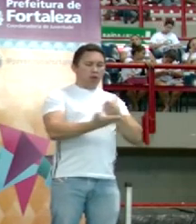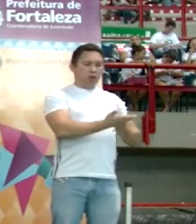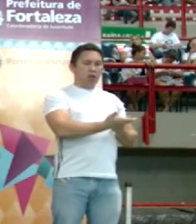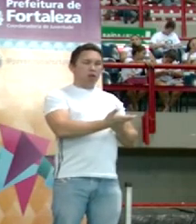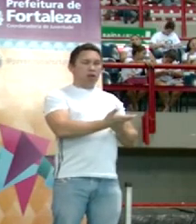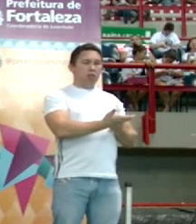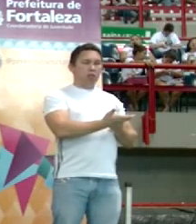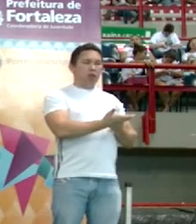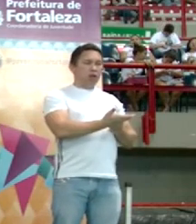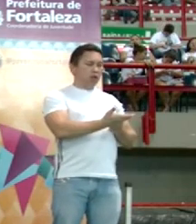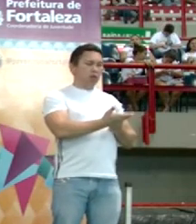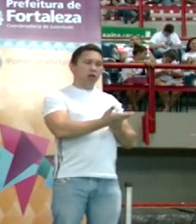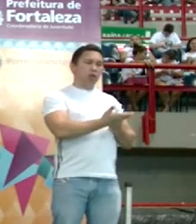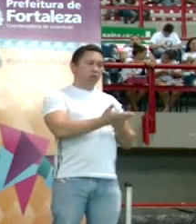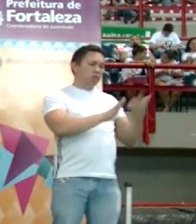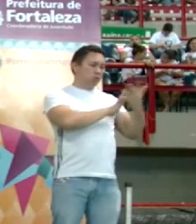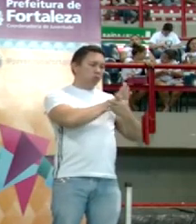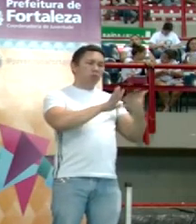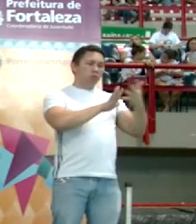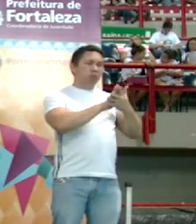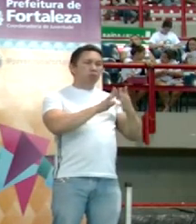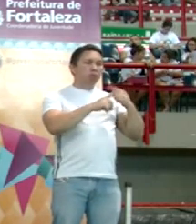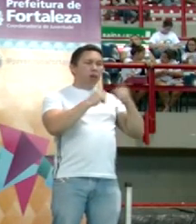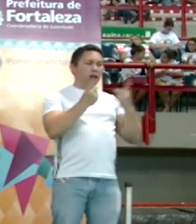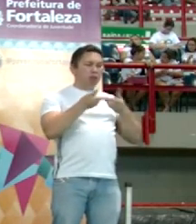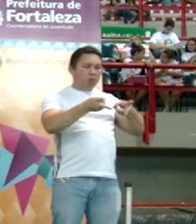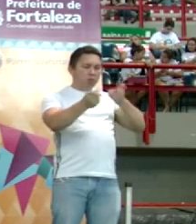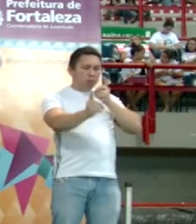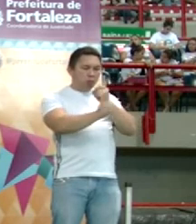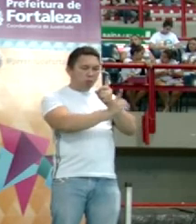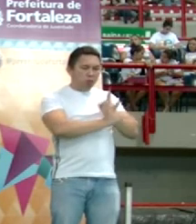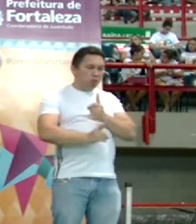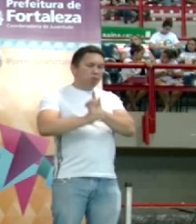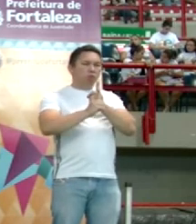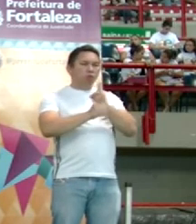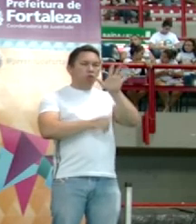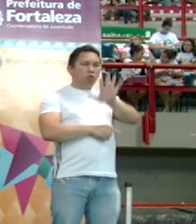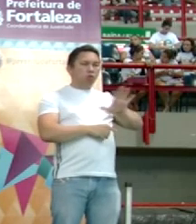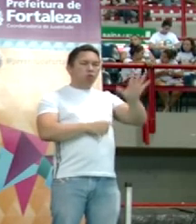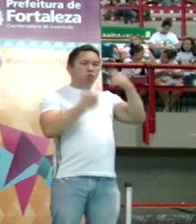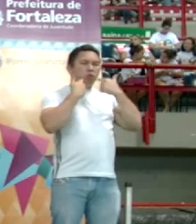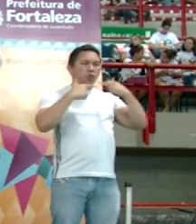textual, só que voltada para a identificação da função